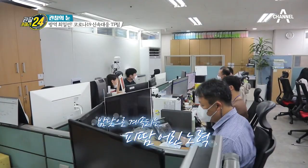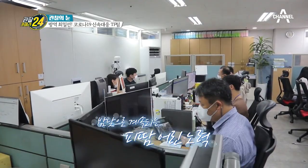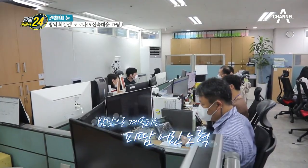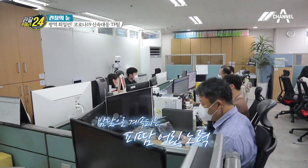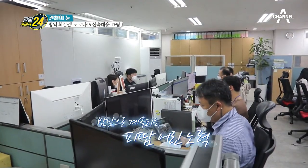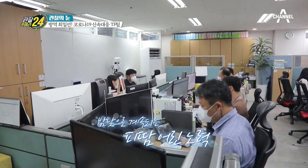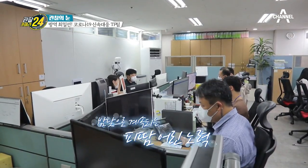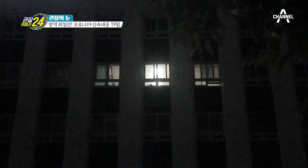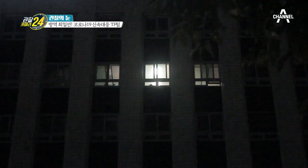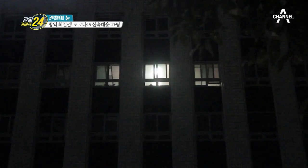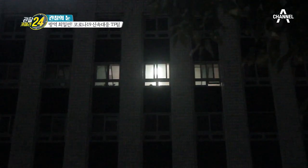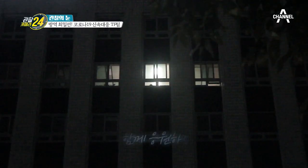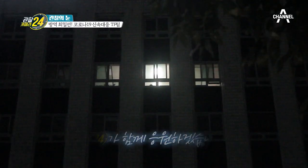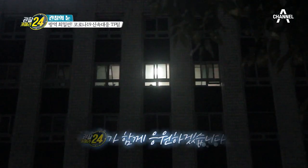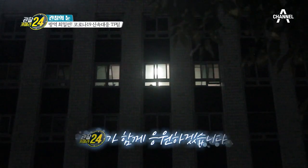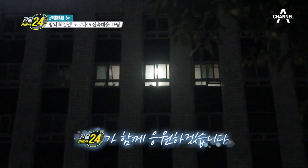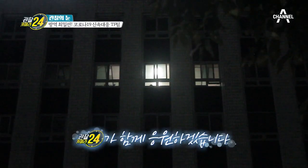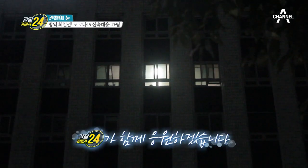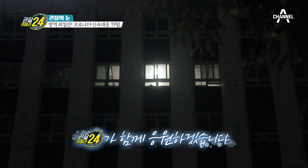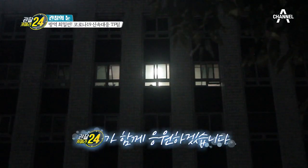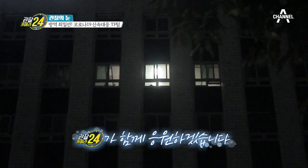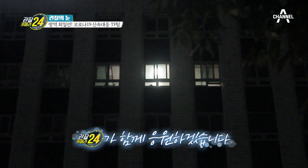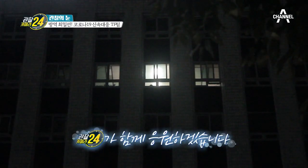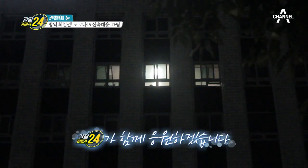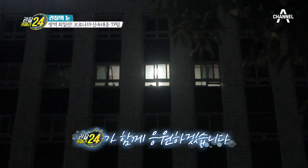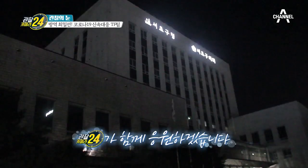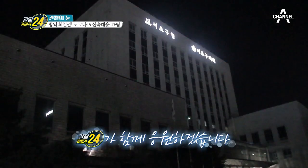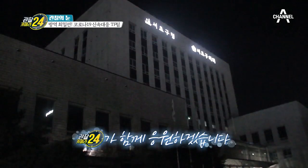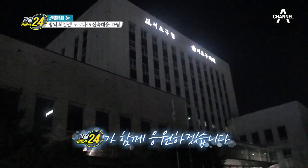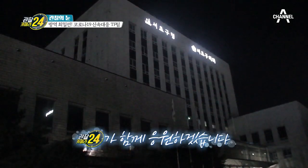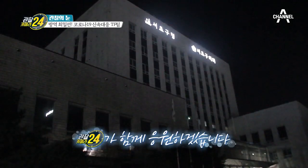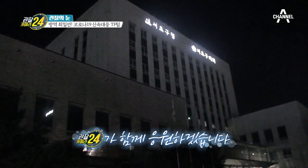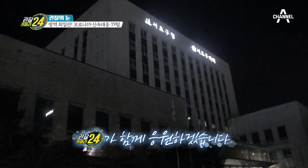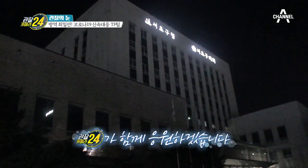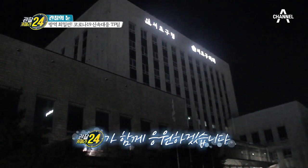위해 노력하는 영웅들을 관찰 카메라가 응원하겠습니다.